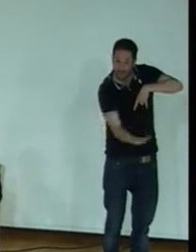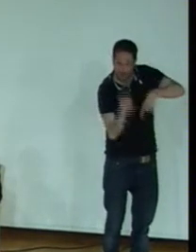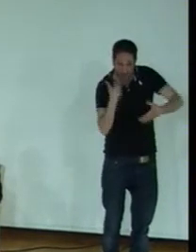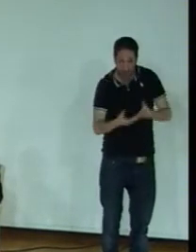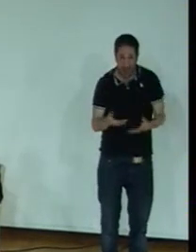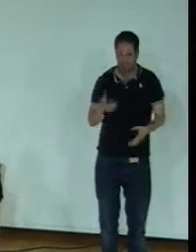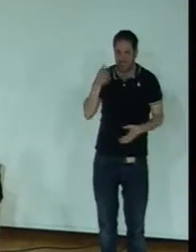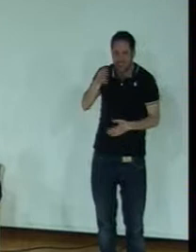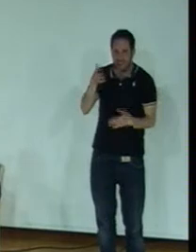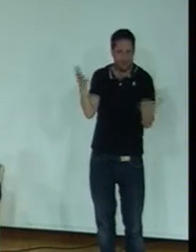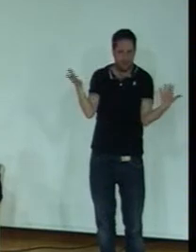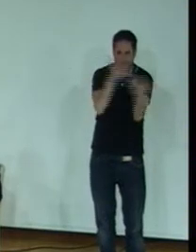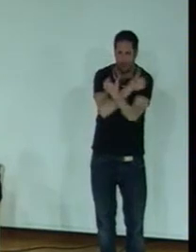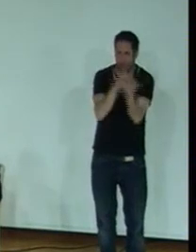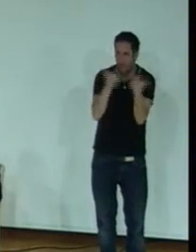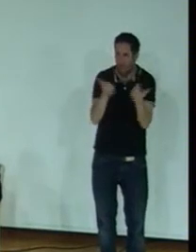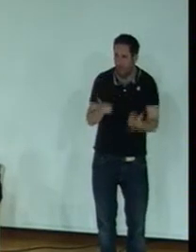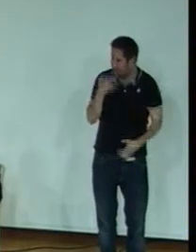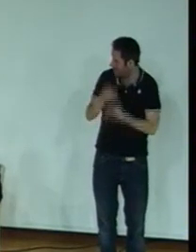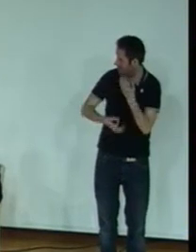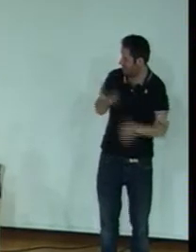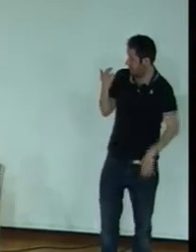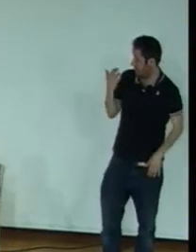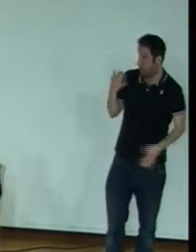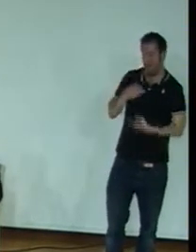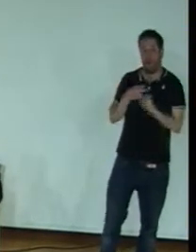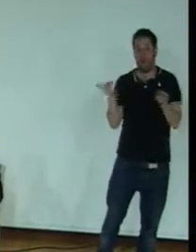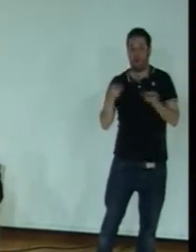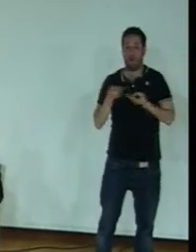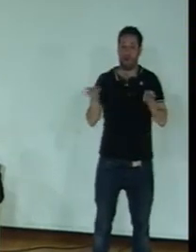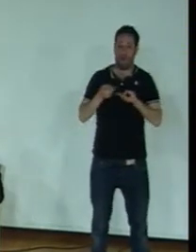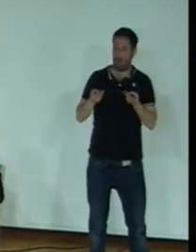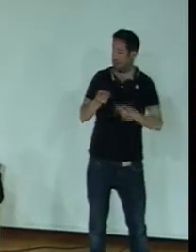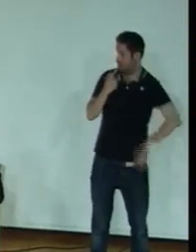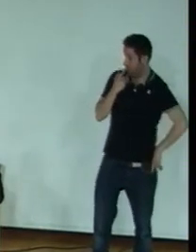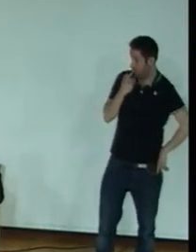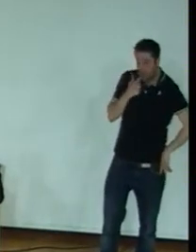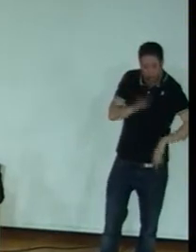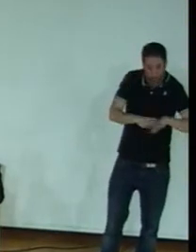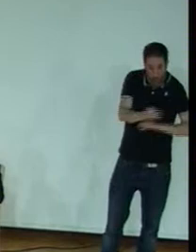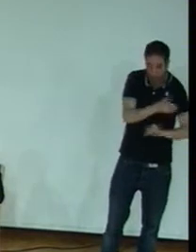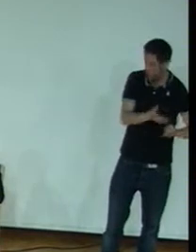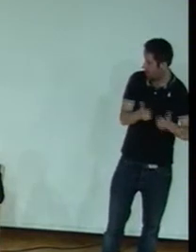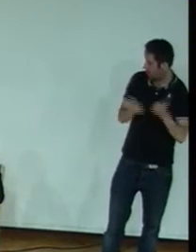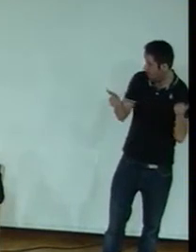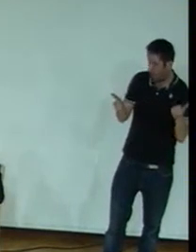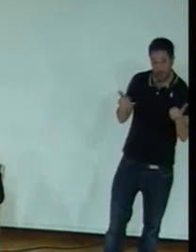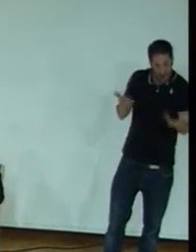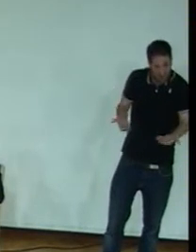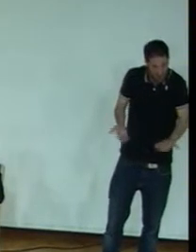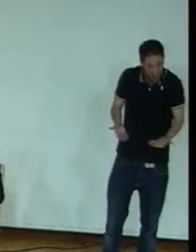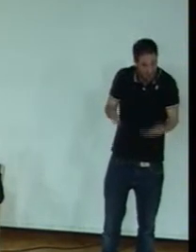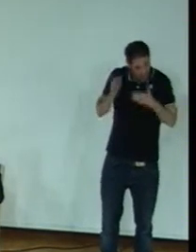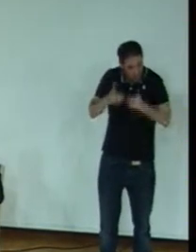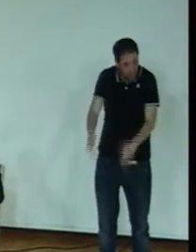des contradictions, mais patentes, entre les déclarations, c'était Albanel à l'époque, et la réalité technique. Et là, on continue en nous